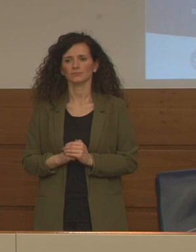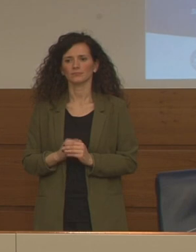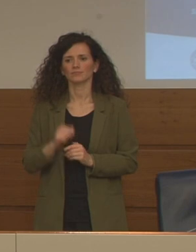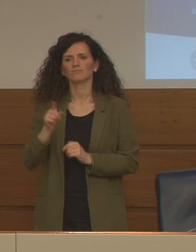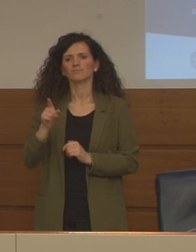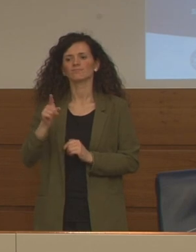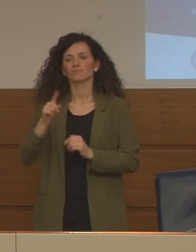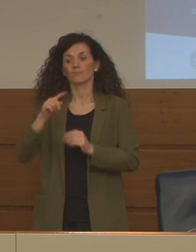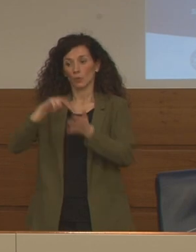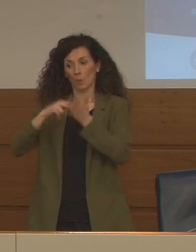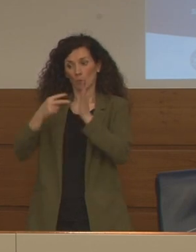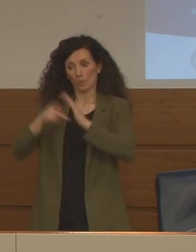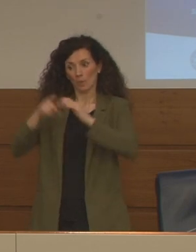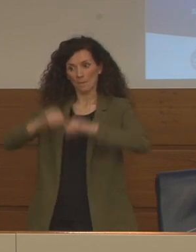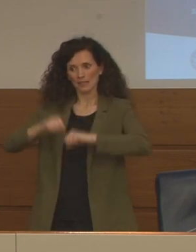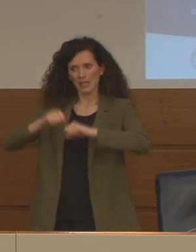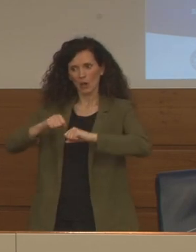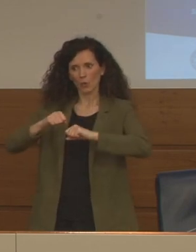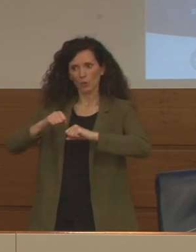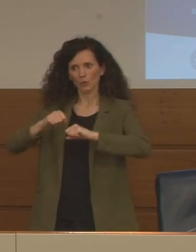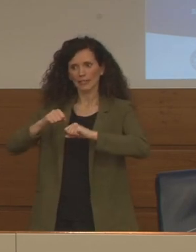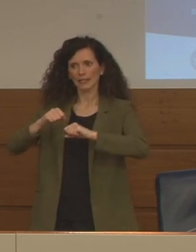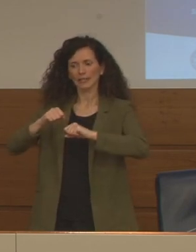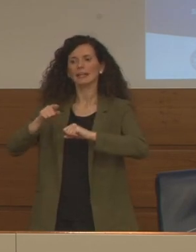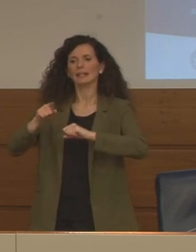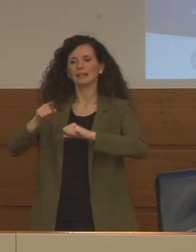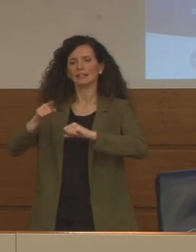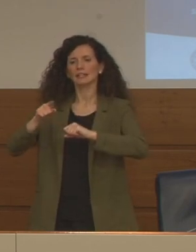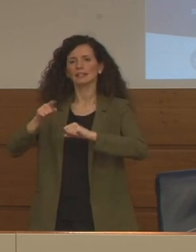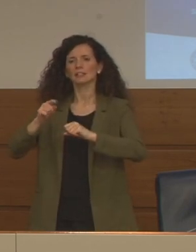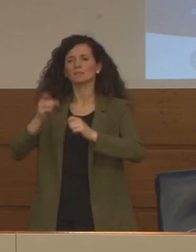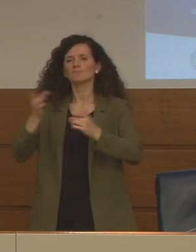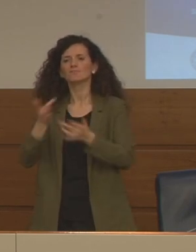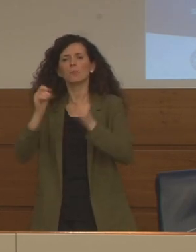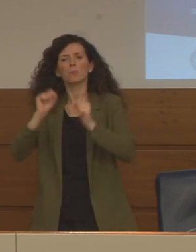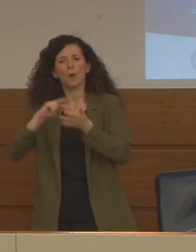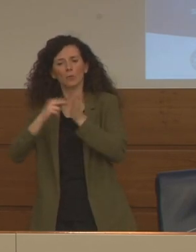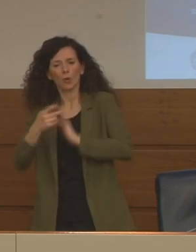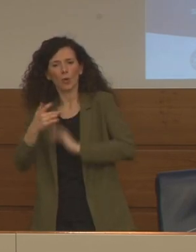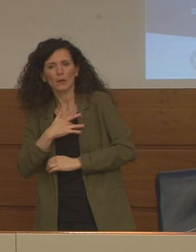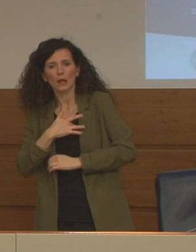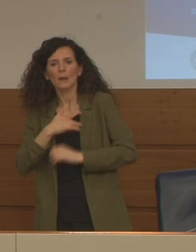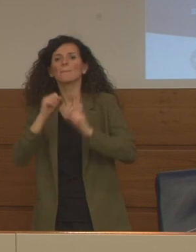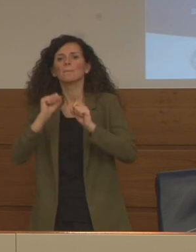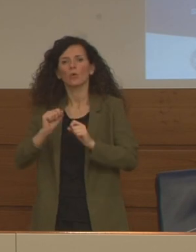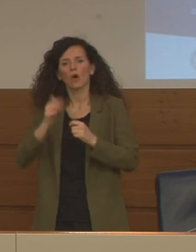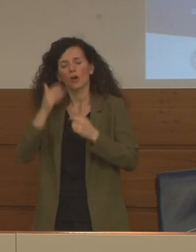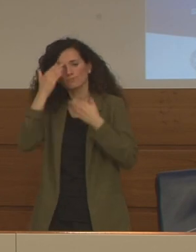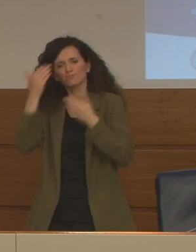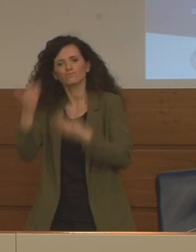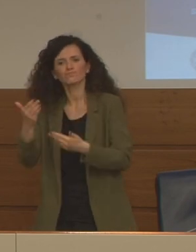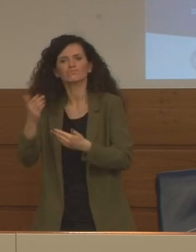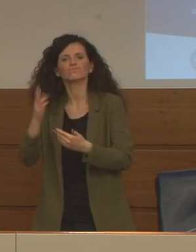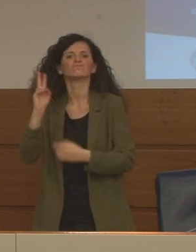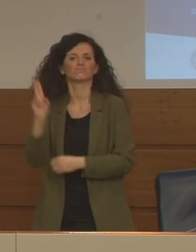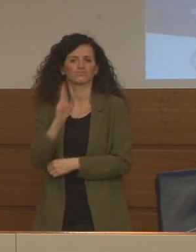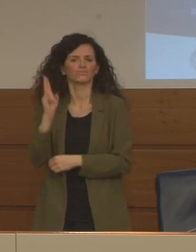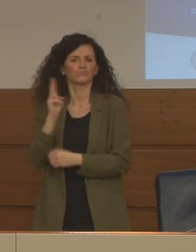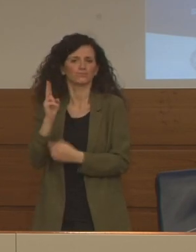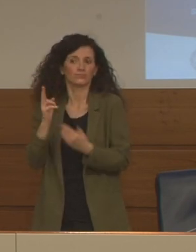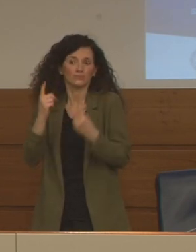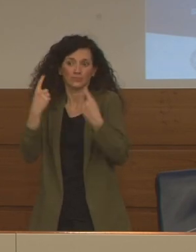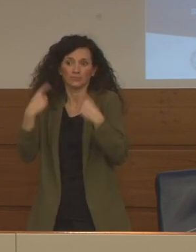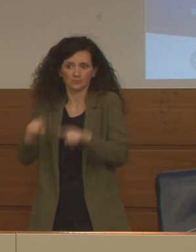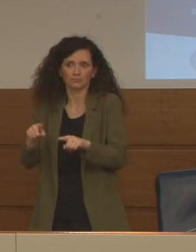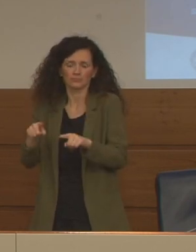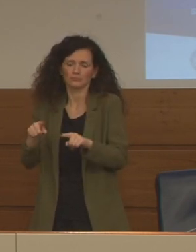scompenso può sbilanciarsi verso la fine vita o no ecco questo è l'elemento importante